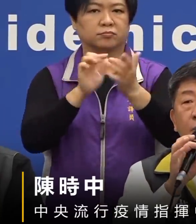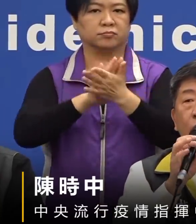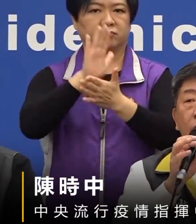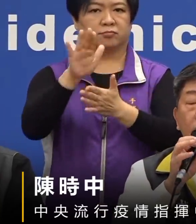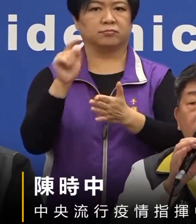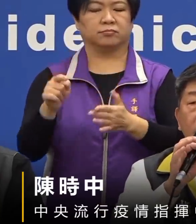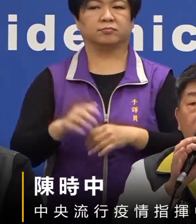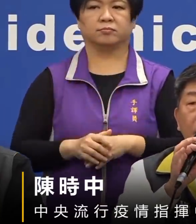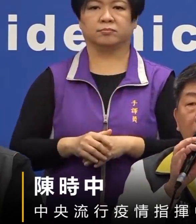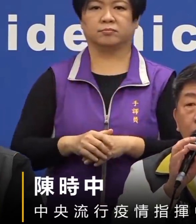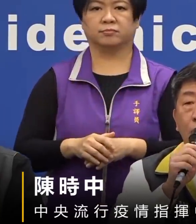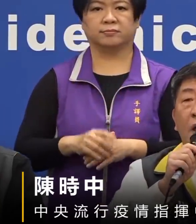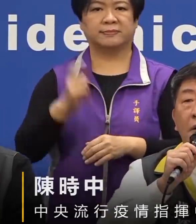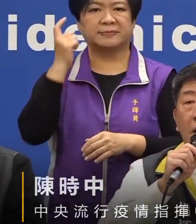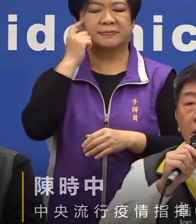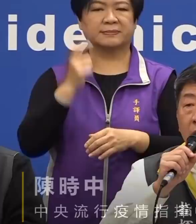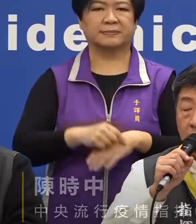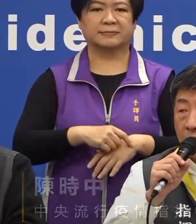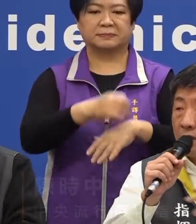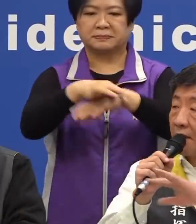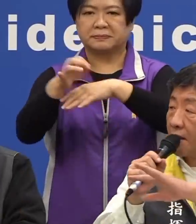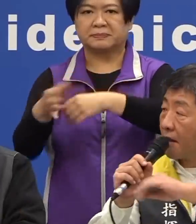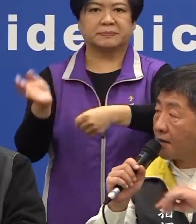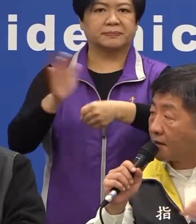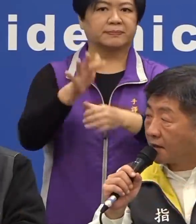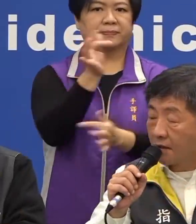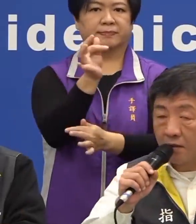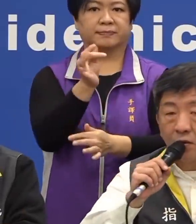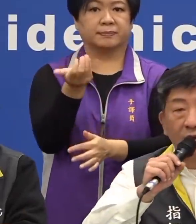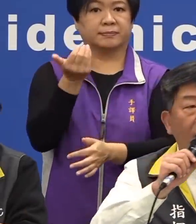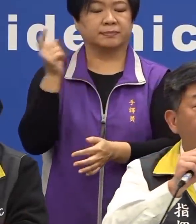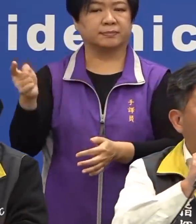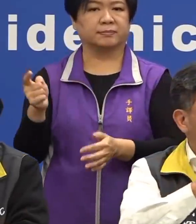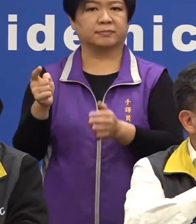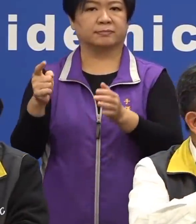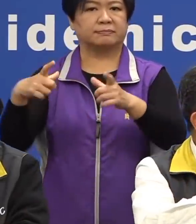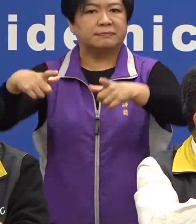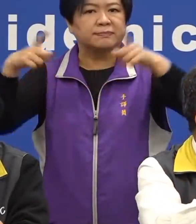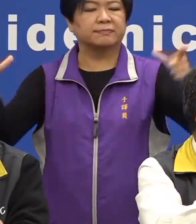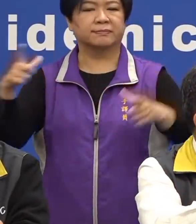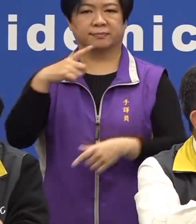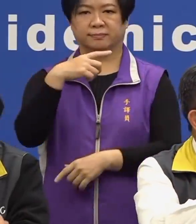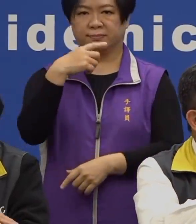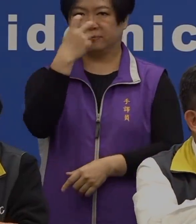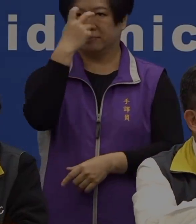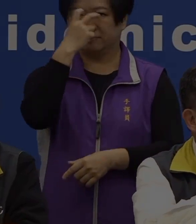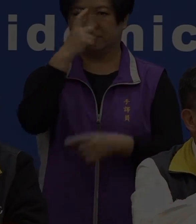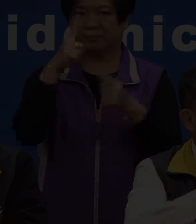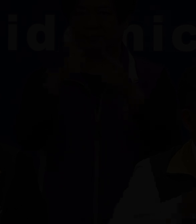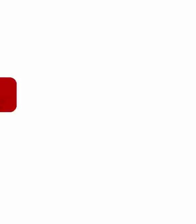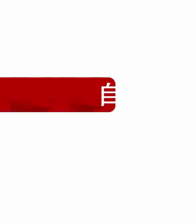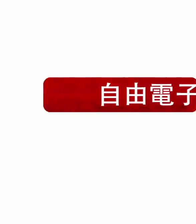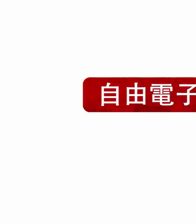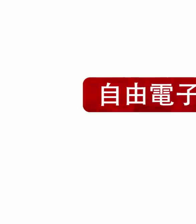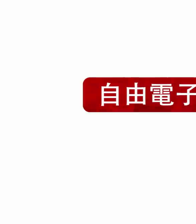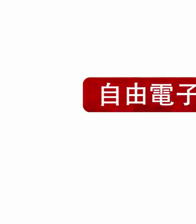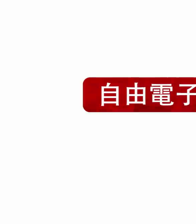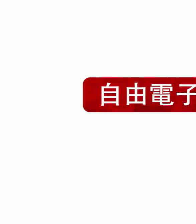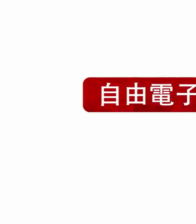要把这个破洞，都要把它补好来，所以我刚才那样的一个扩大的一个检验，好，简易的方案。